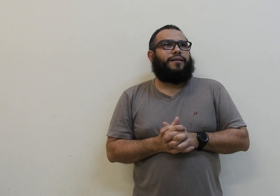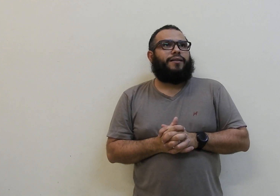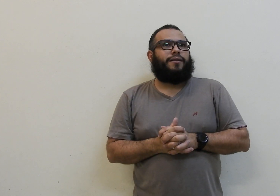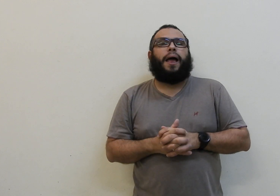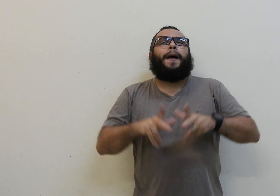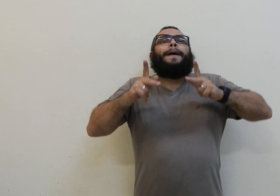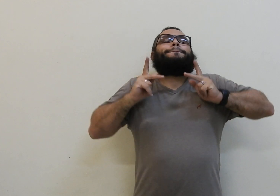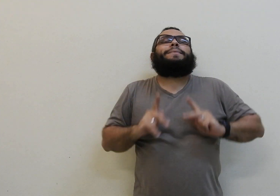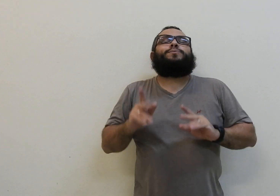uma língua.